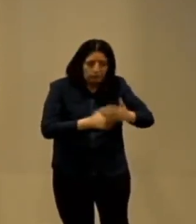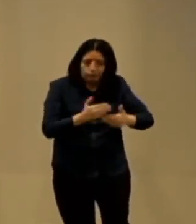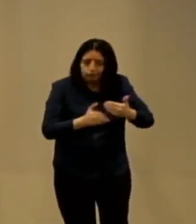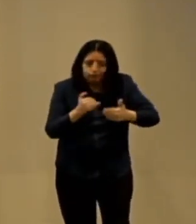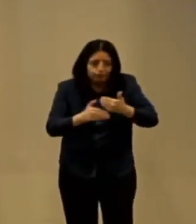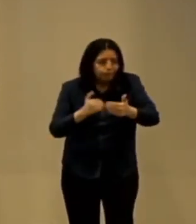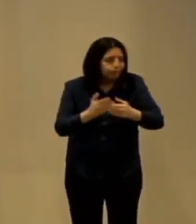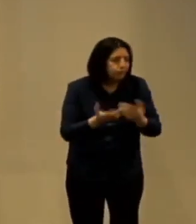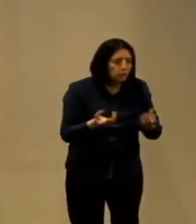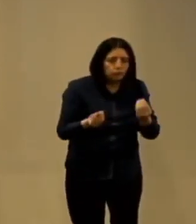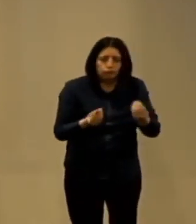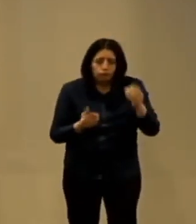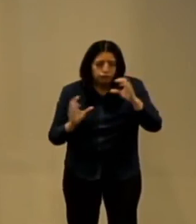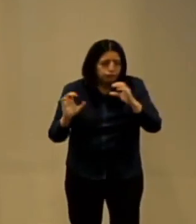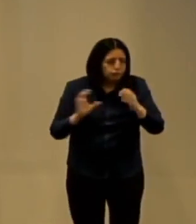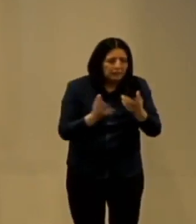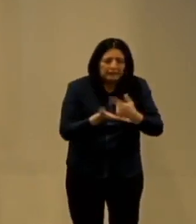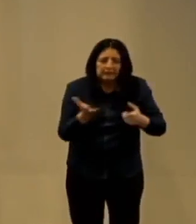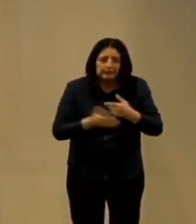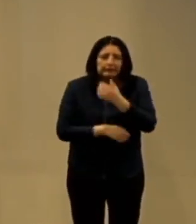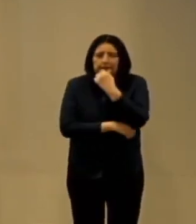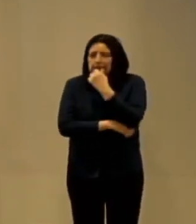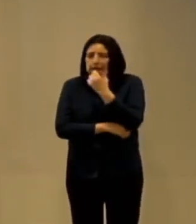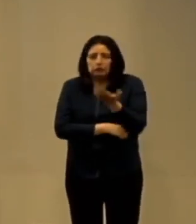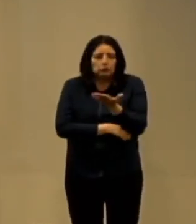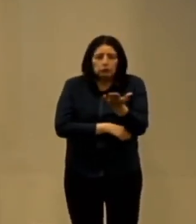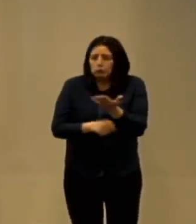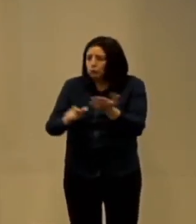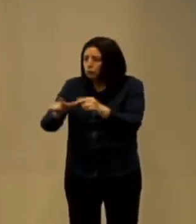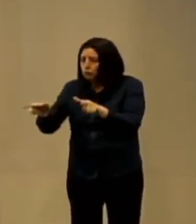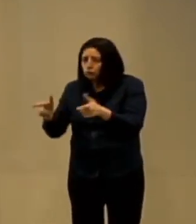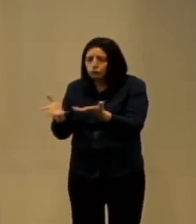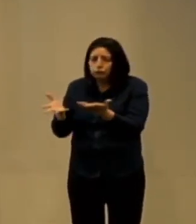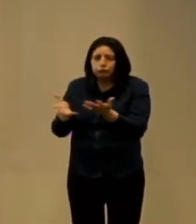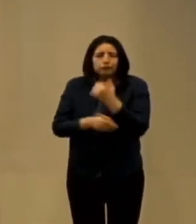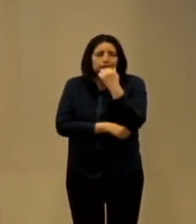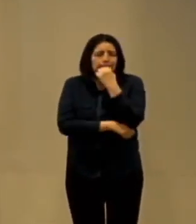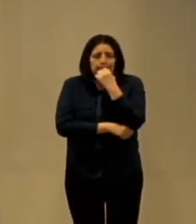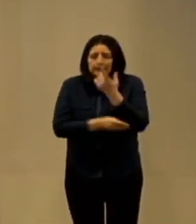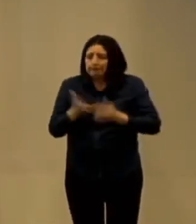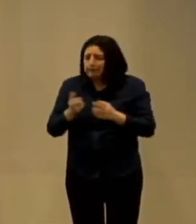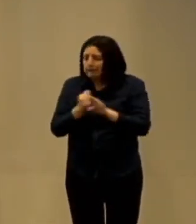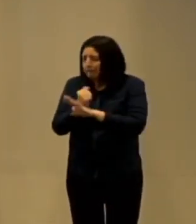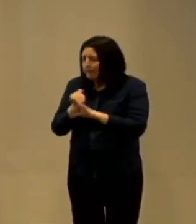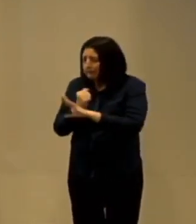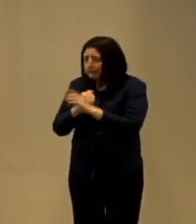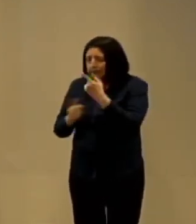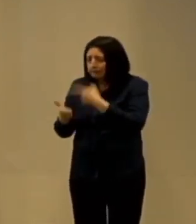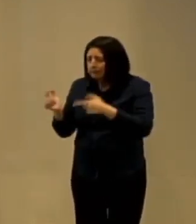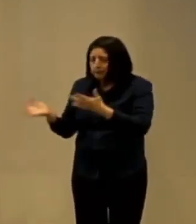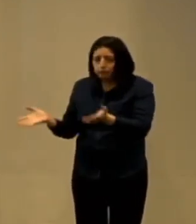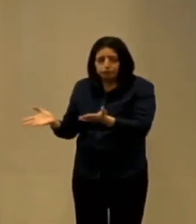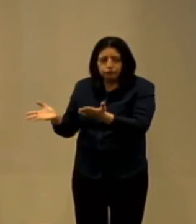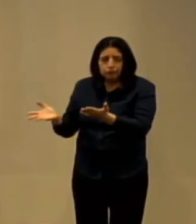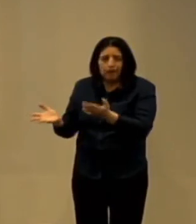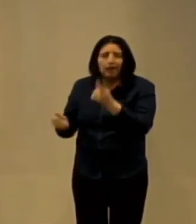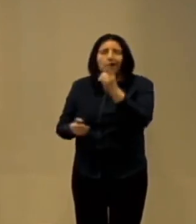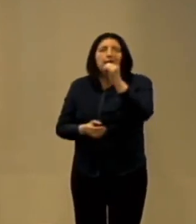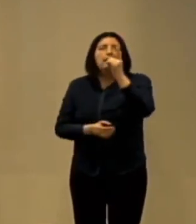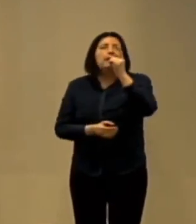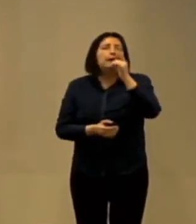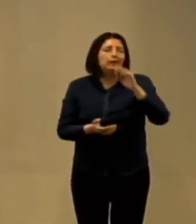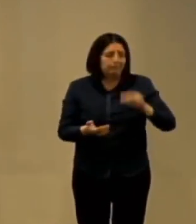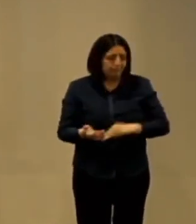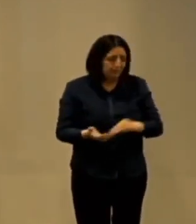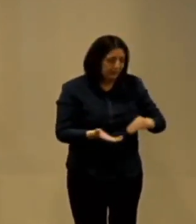búsqueda activa de. ¿Y dónde tenemos que anidarnos para tener la búsqueda activa? Con el sector